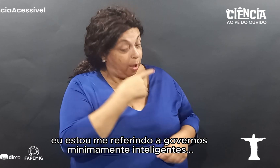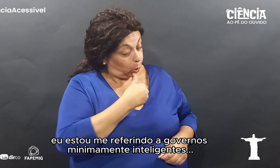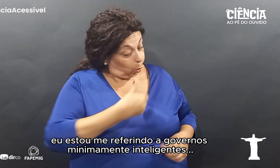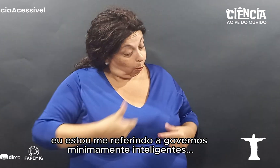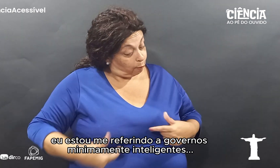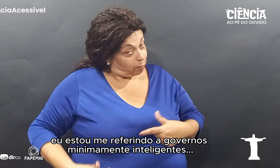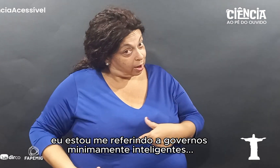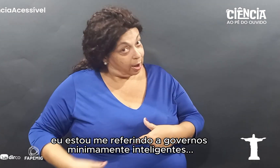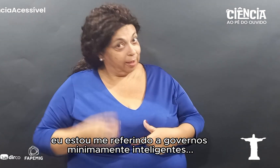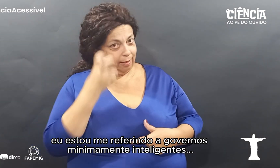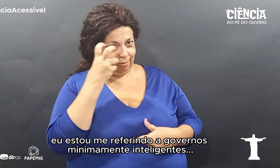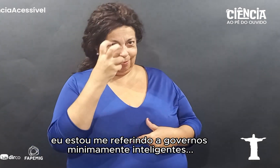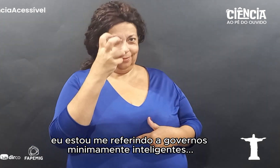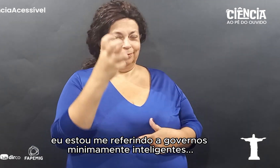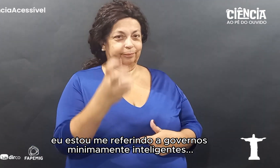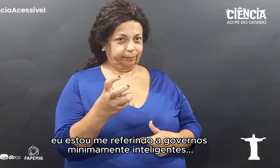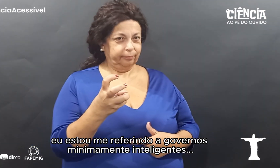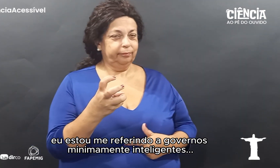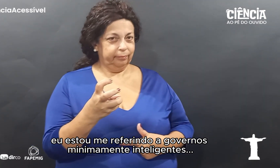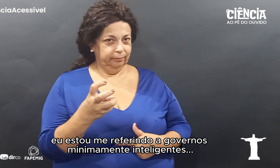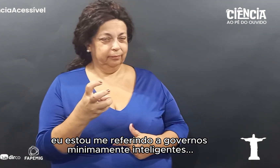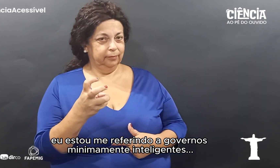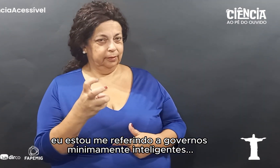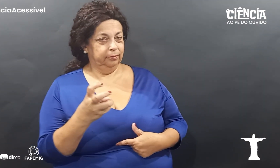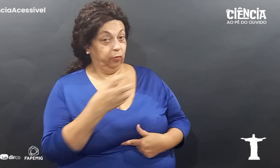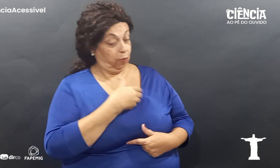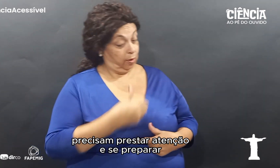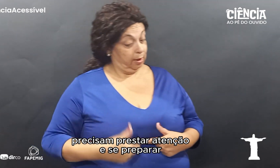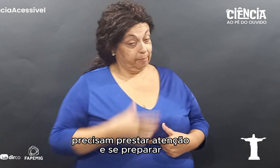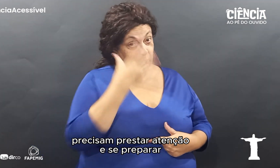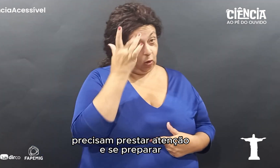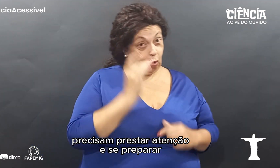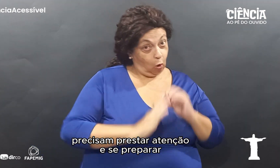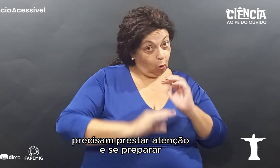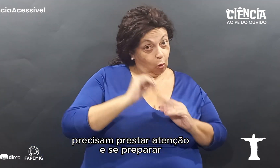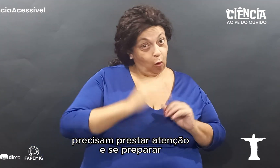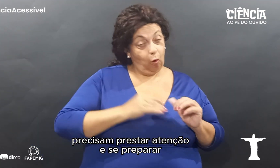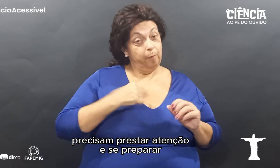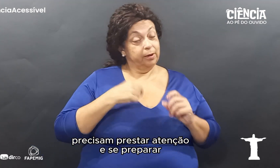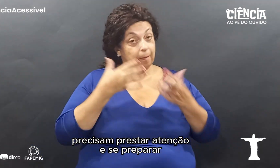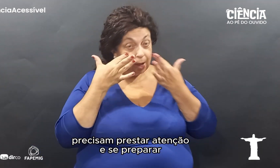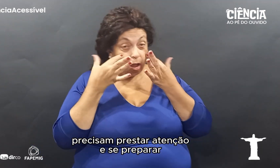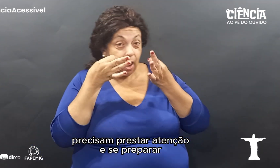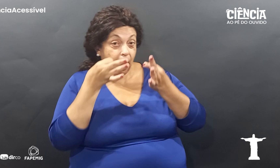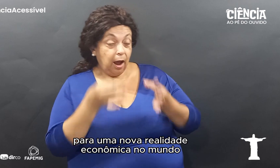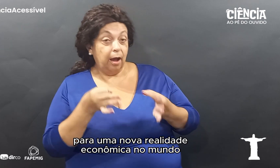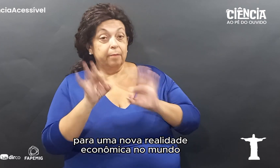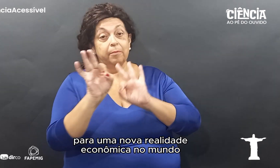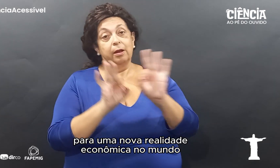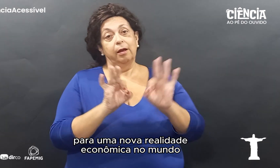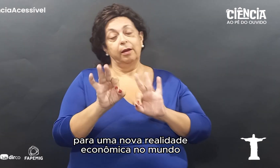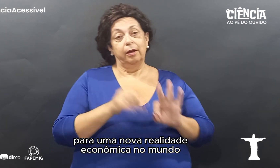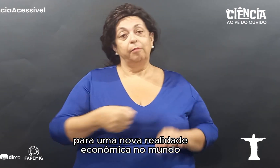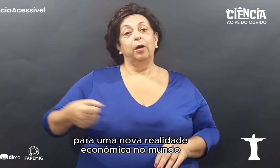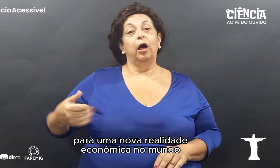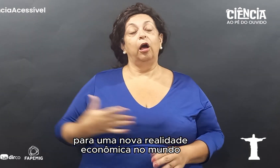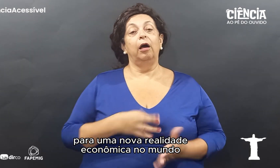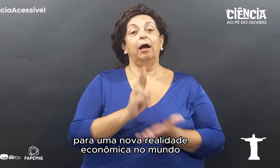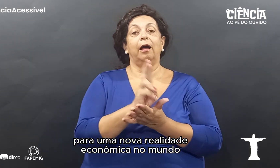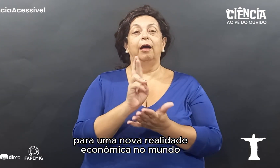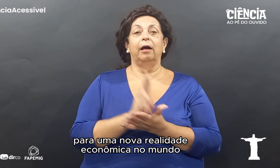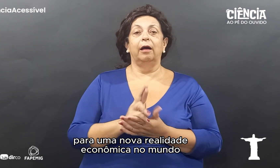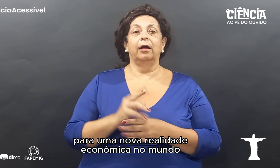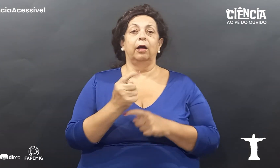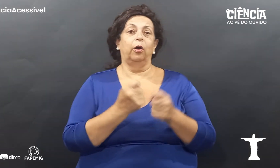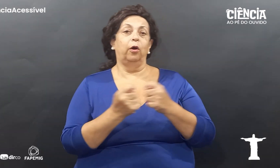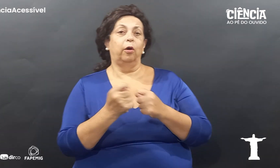me referindo a governos minimamente inteligentes, né? Precisam prestar atenção e se preparar para uma nova realidade